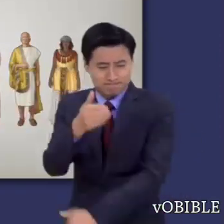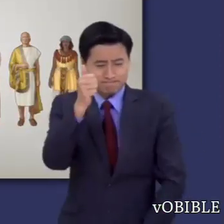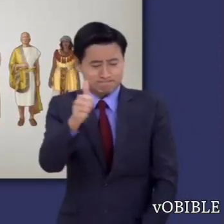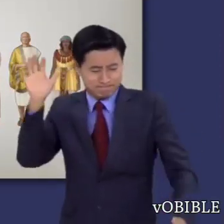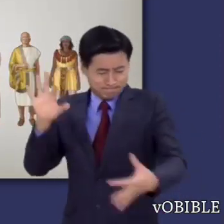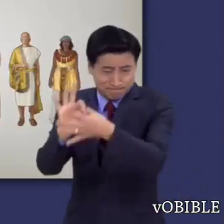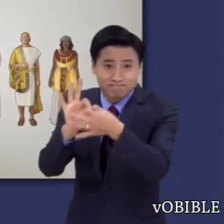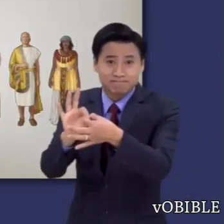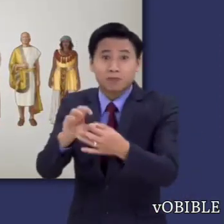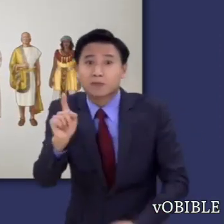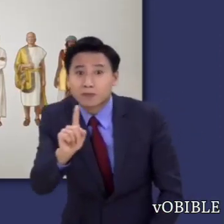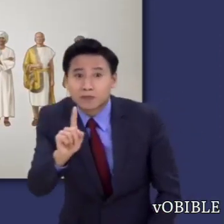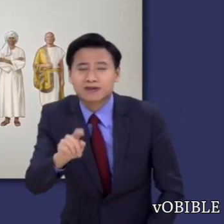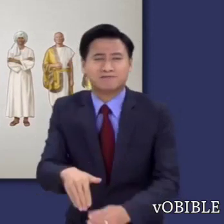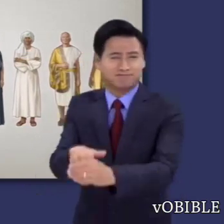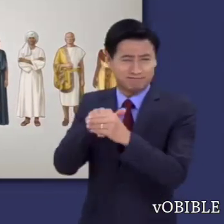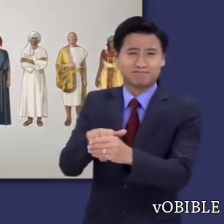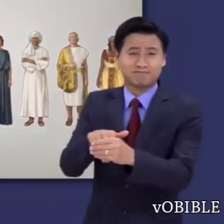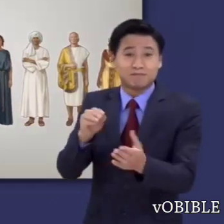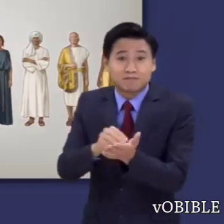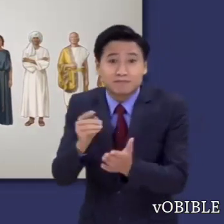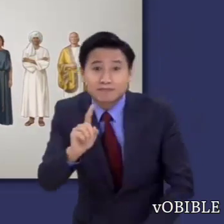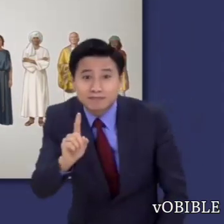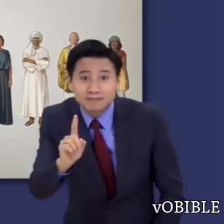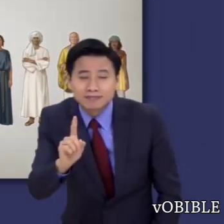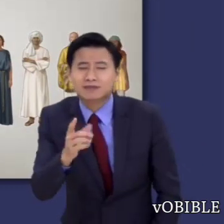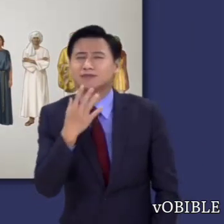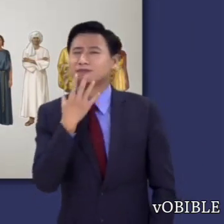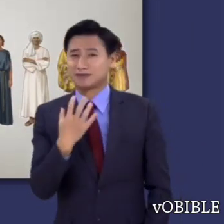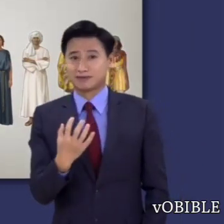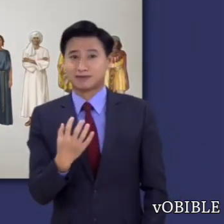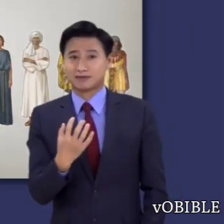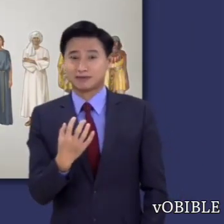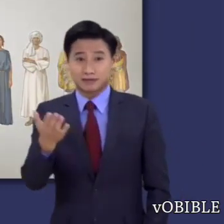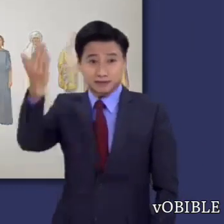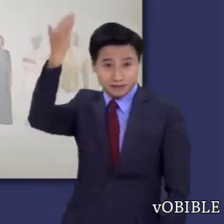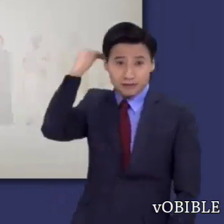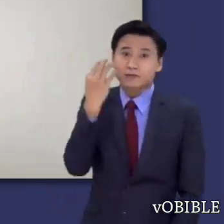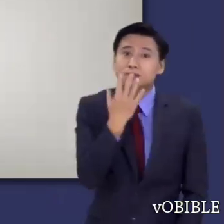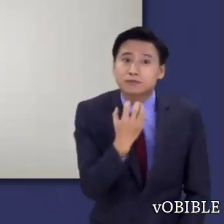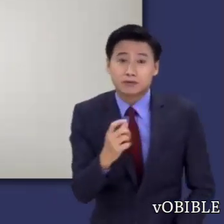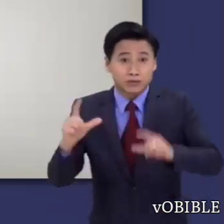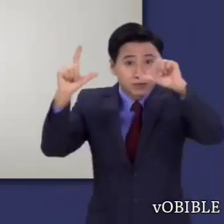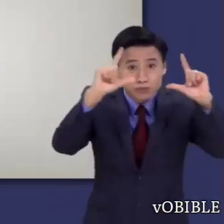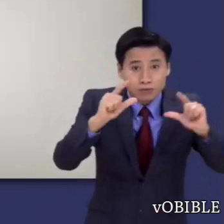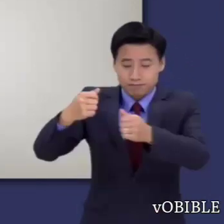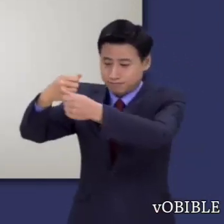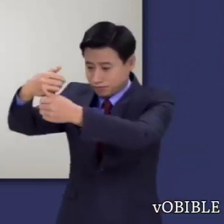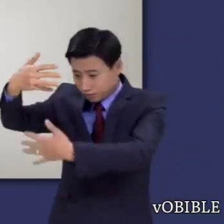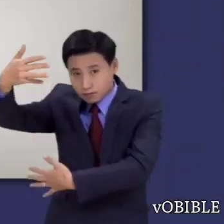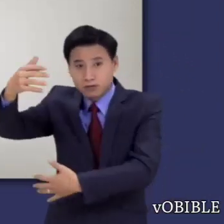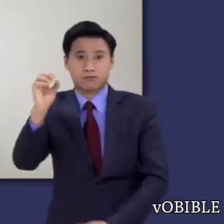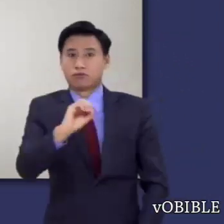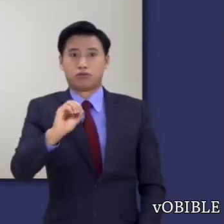因为有信心，所以被上帝视为义人。他用亚伯拉罕的例子说明这点。在亚伯拉罕生